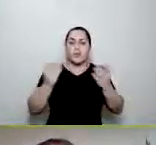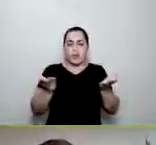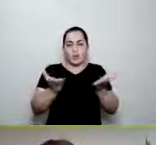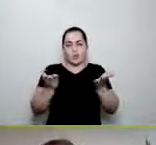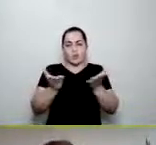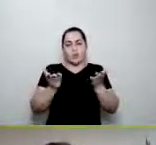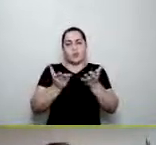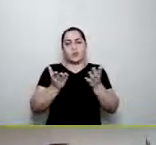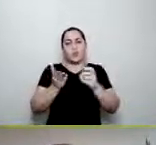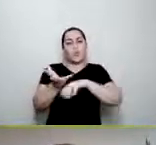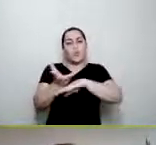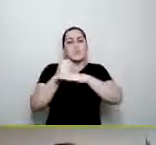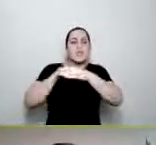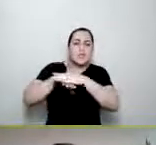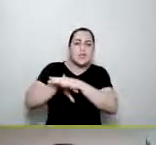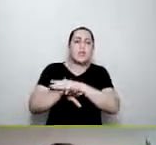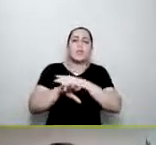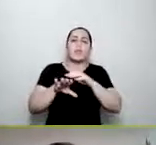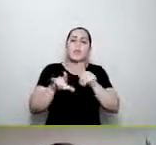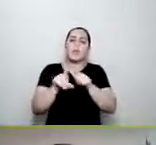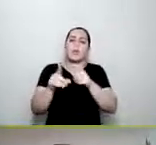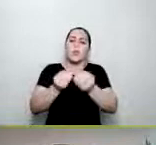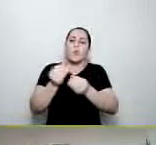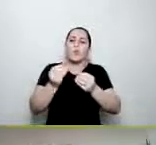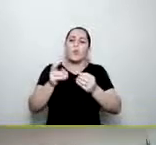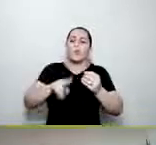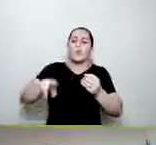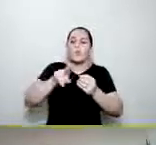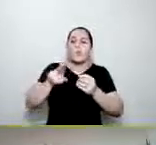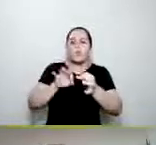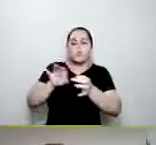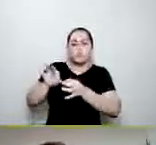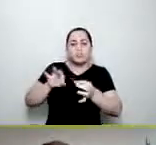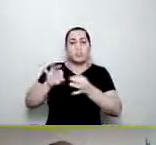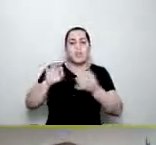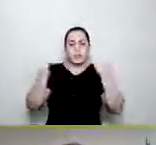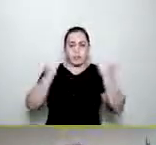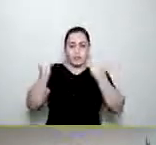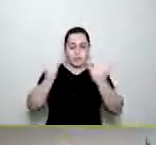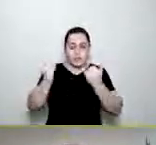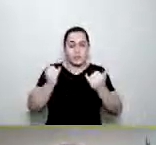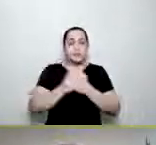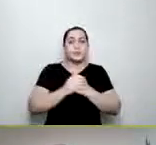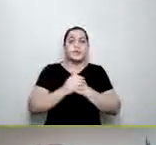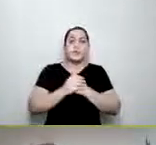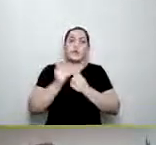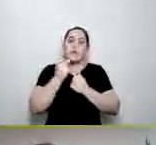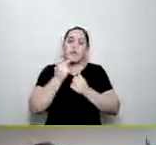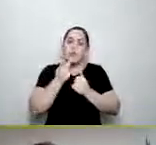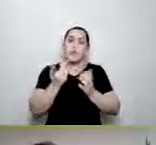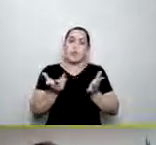esses acervos, né, e o tratamento da informação. Então, eu vou falar sobre